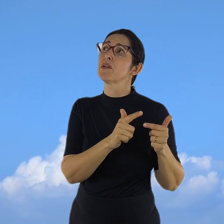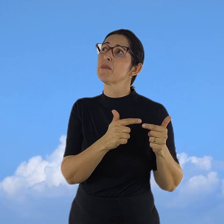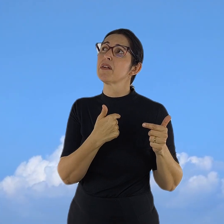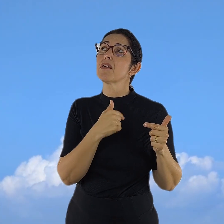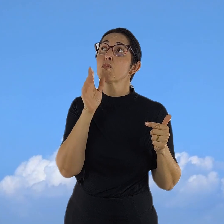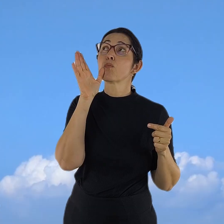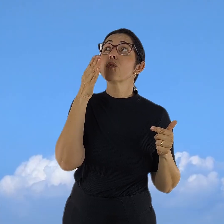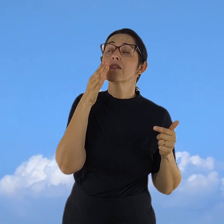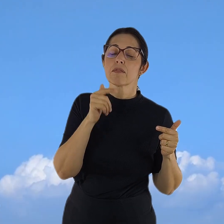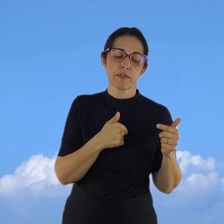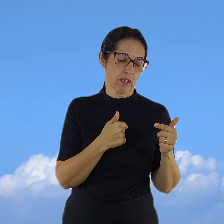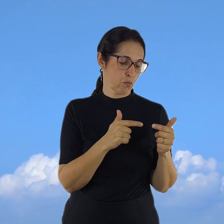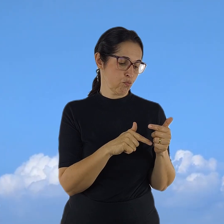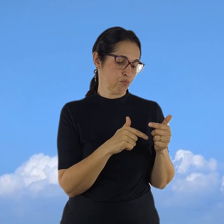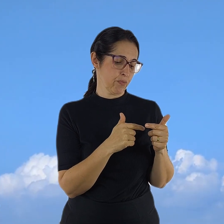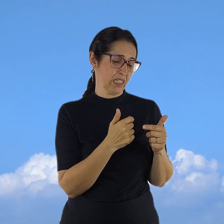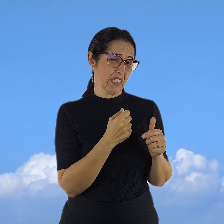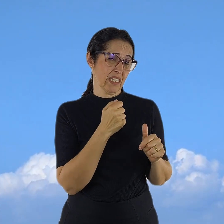Deixamos.